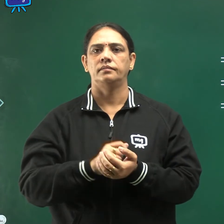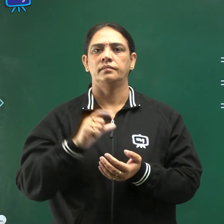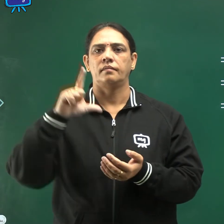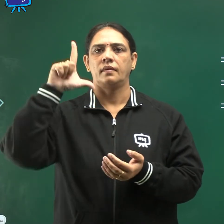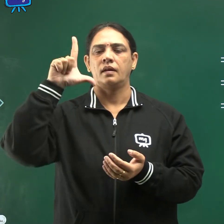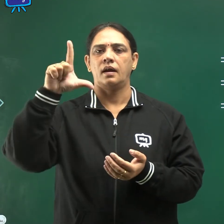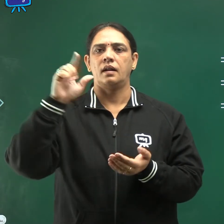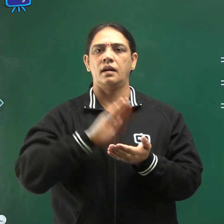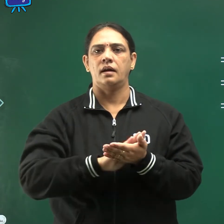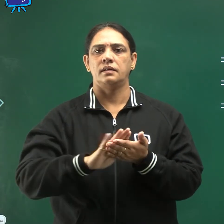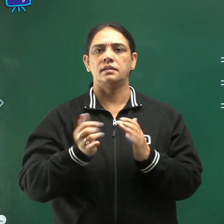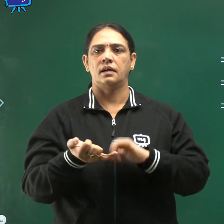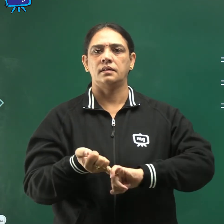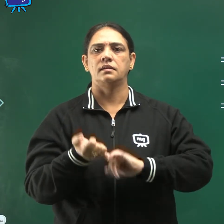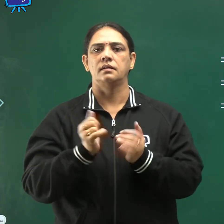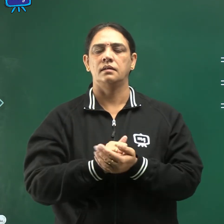LHS